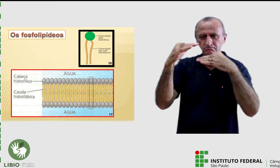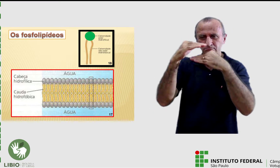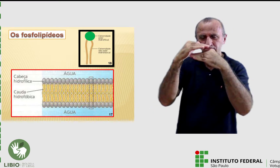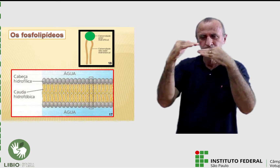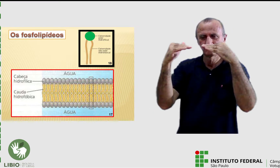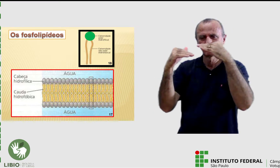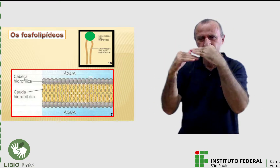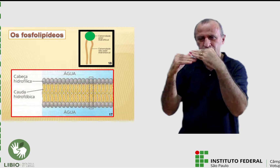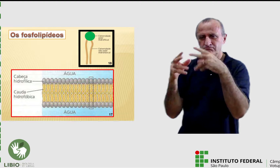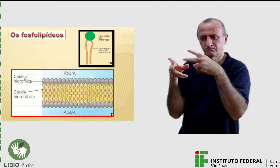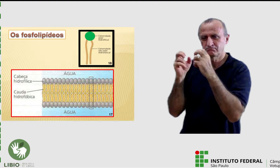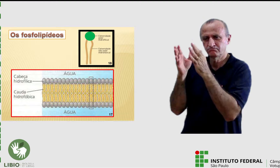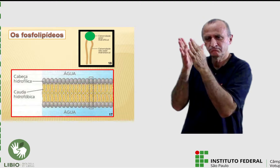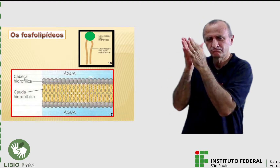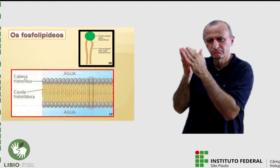de fosfolipídio.